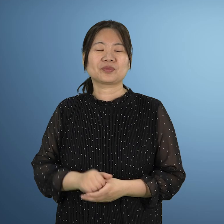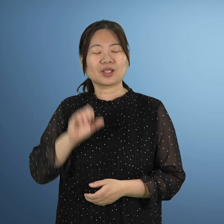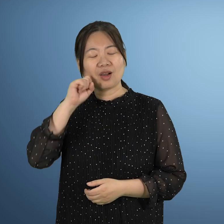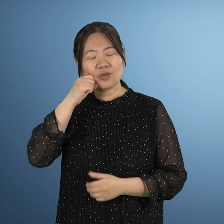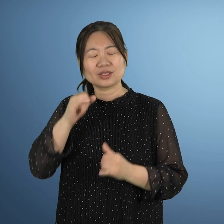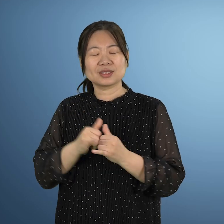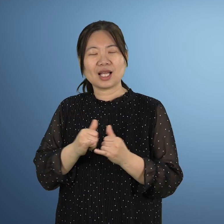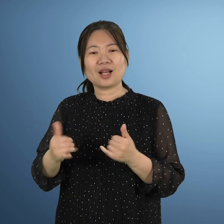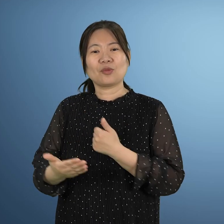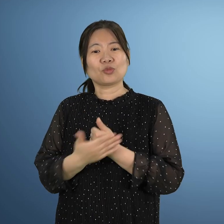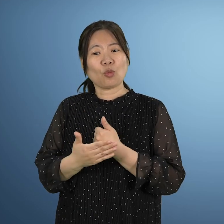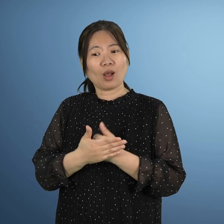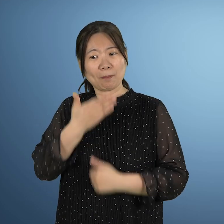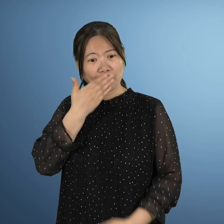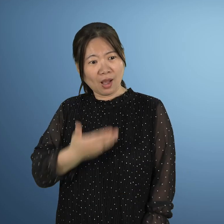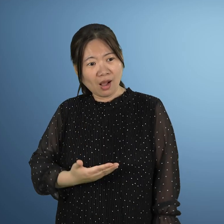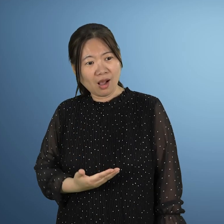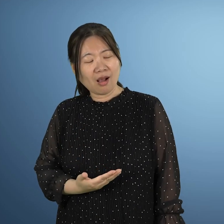어려운 사람들을 돕다니